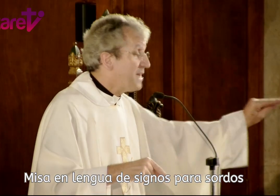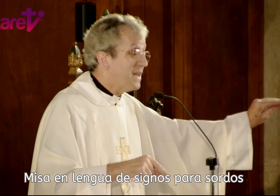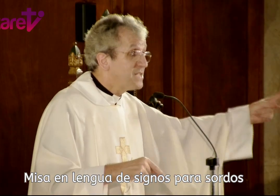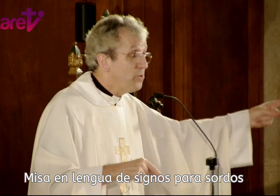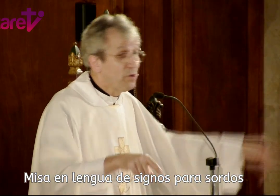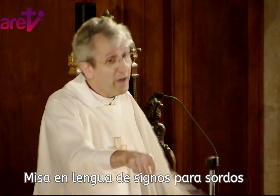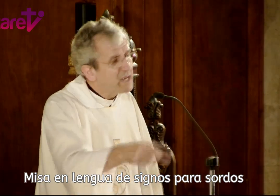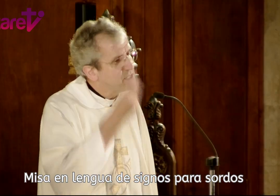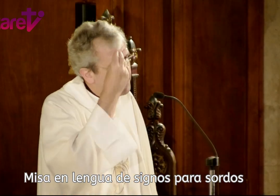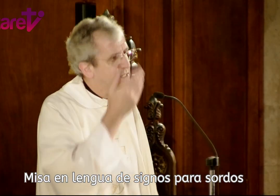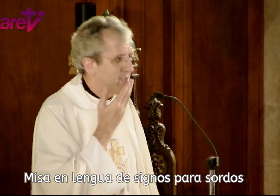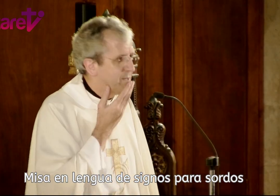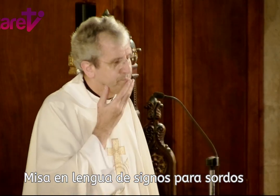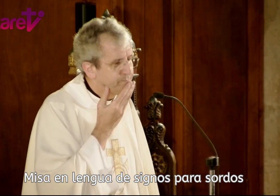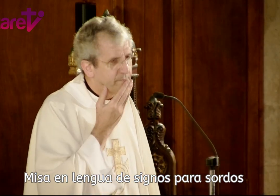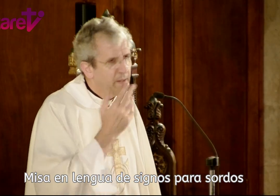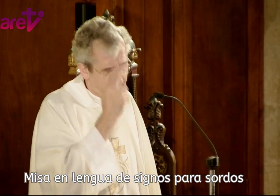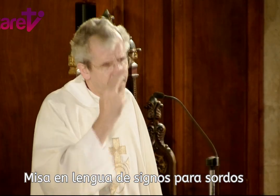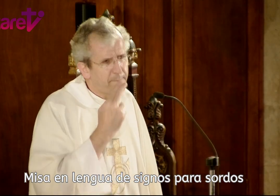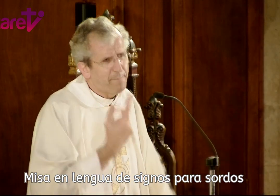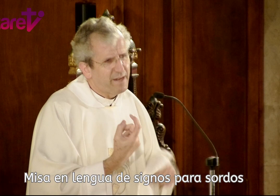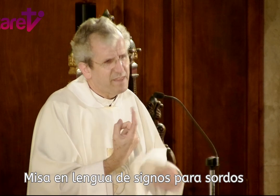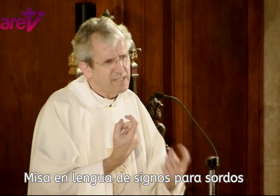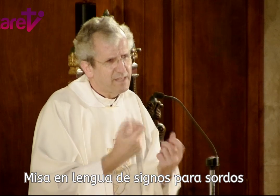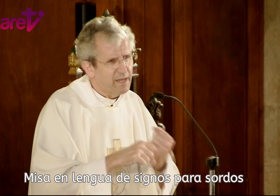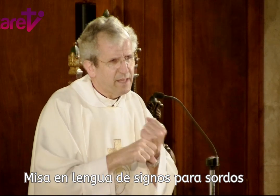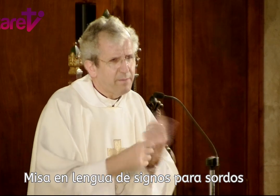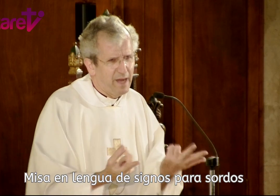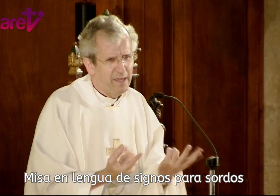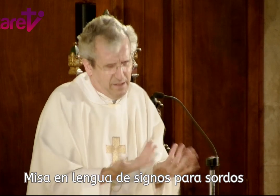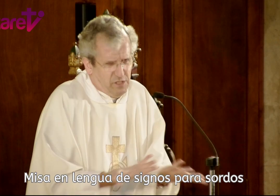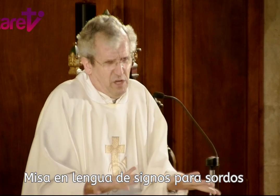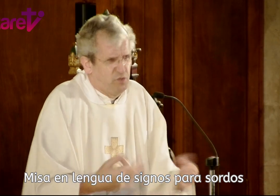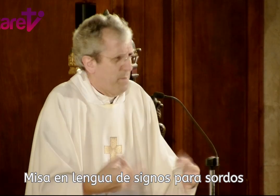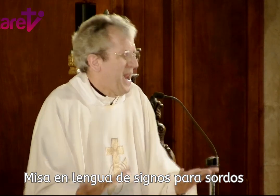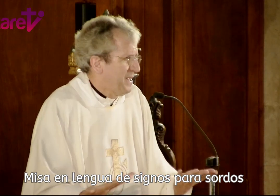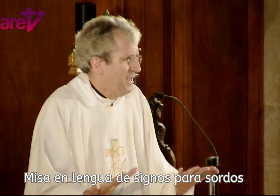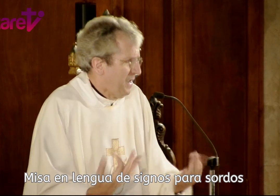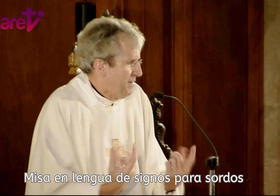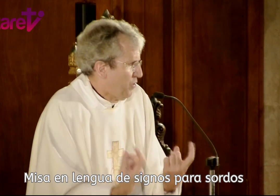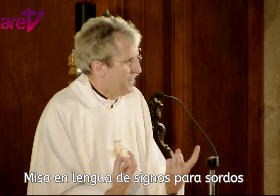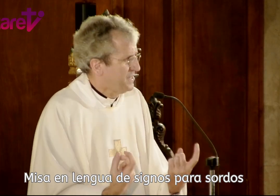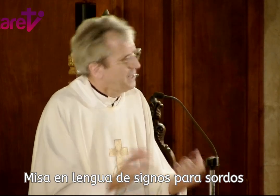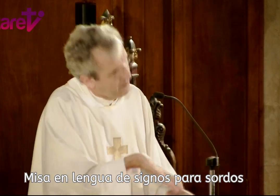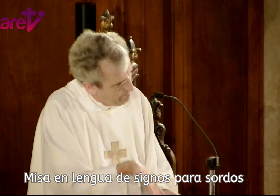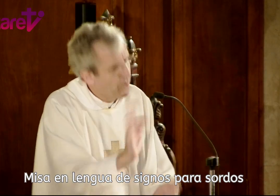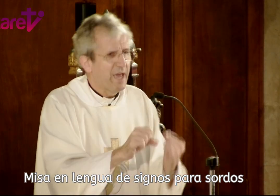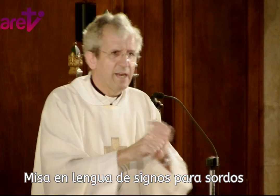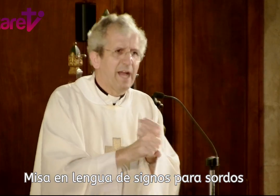al segundo, este piensa, papá necesita que trabaje, es normal que lo necesita, voy a ir a